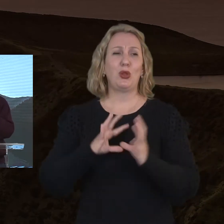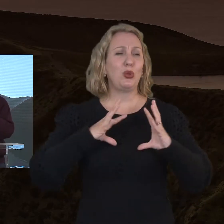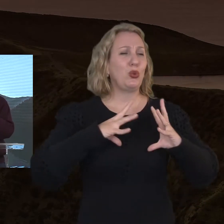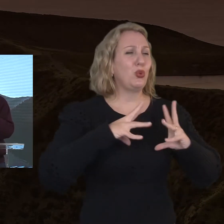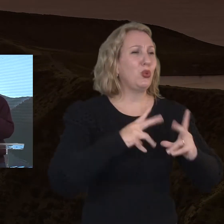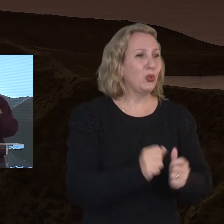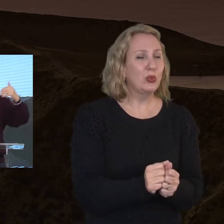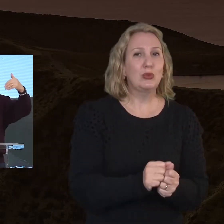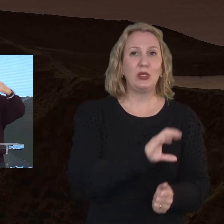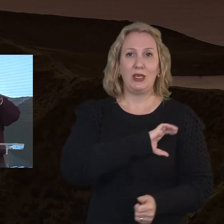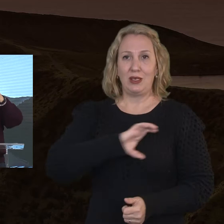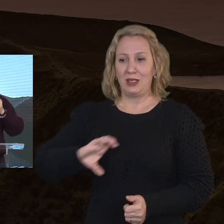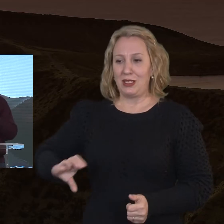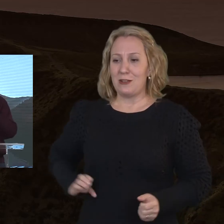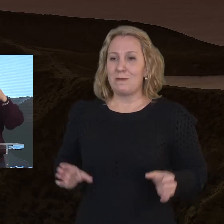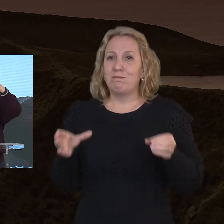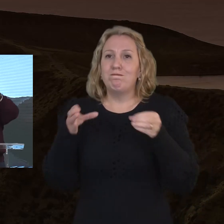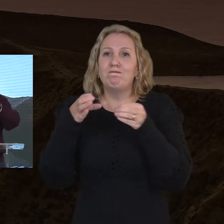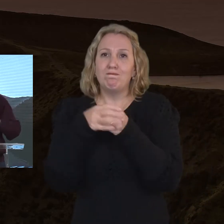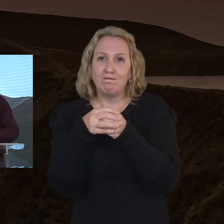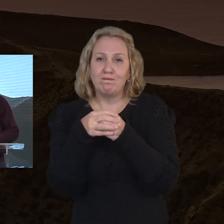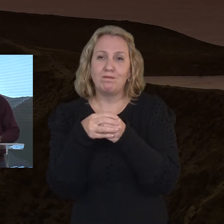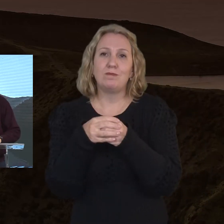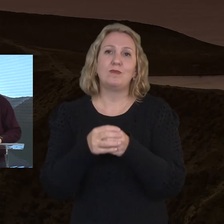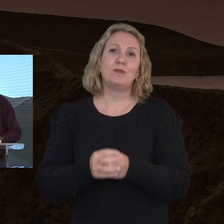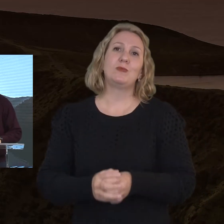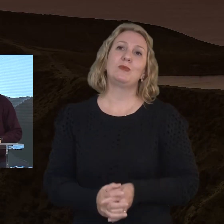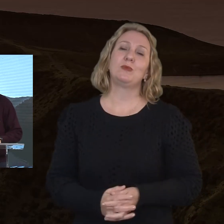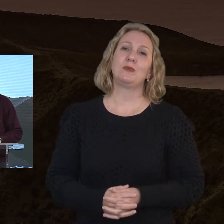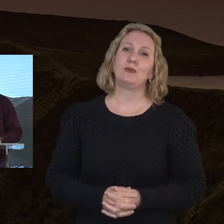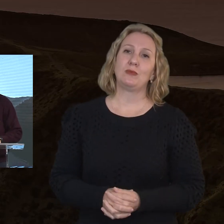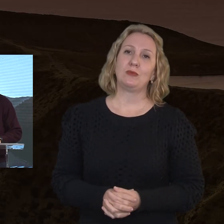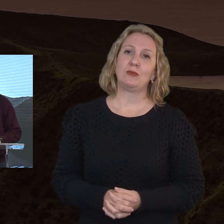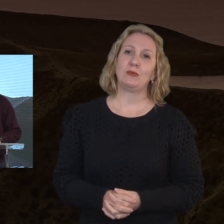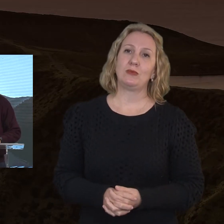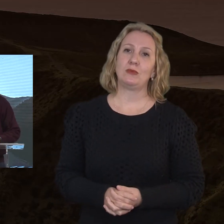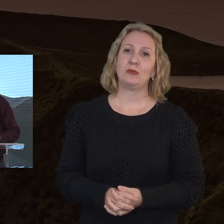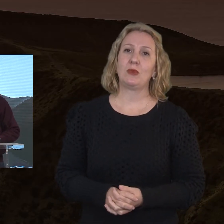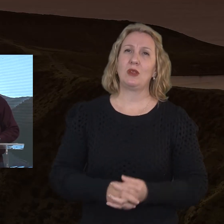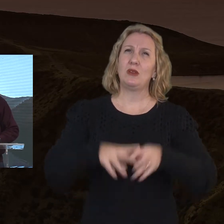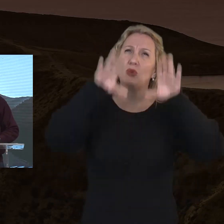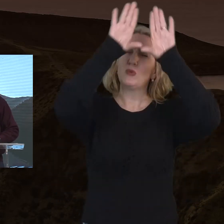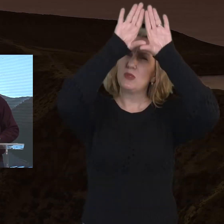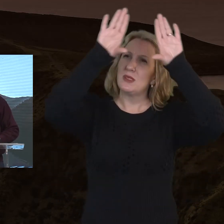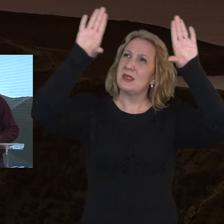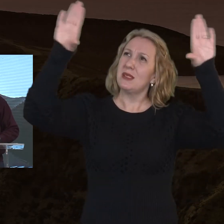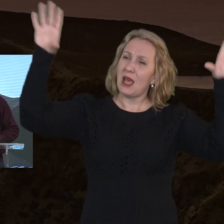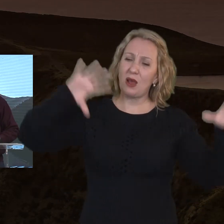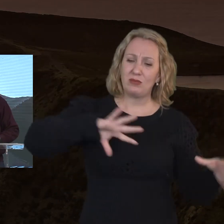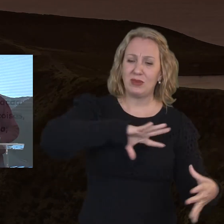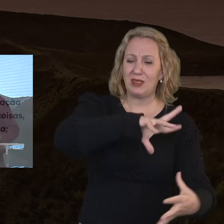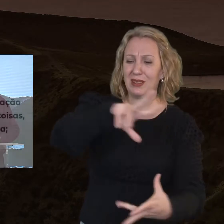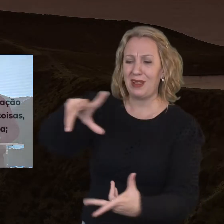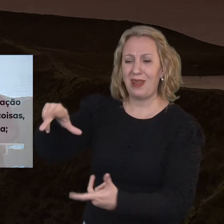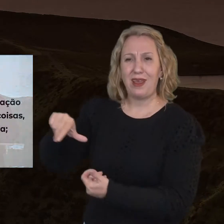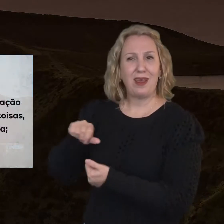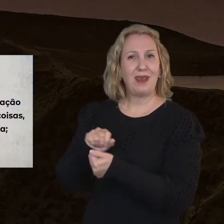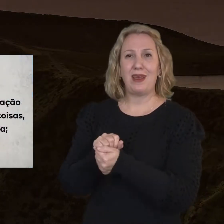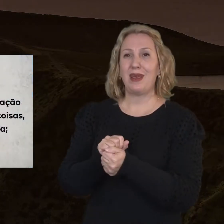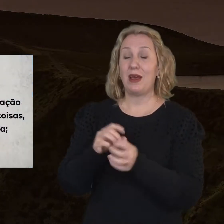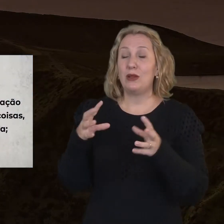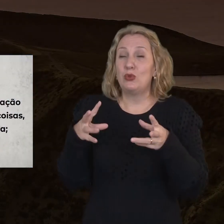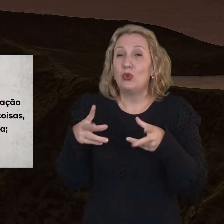em cristo todas as coisas convergir todas as coisas convergir tanto as do céu como as da